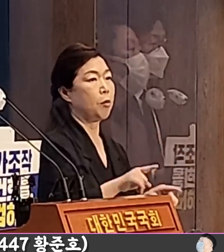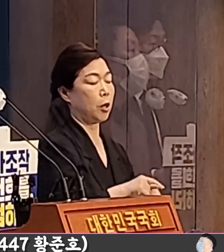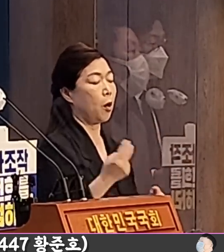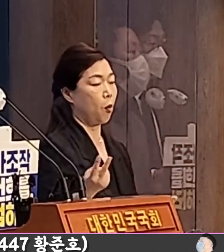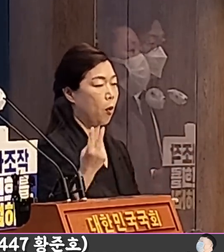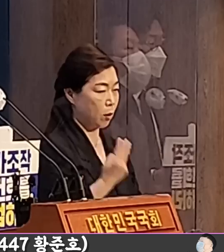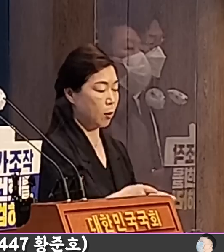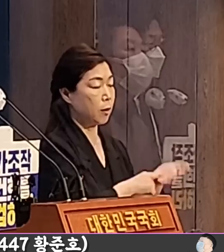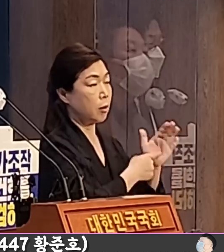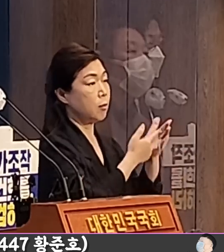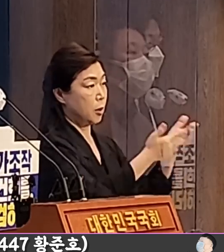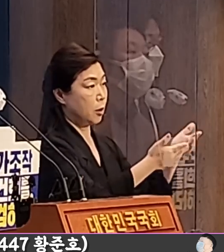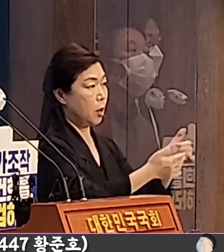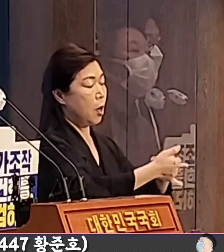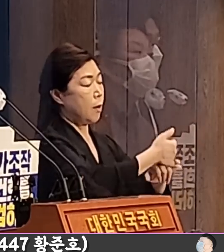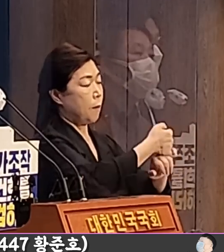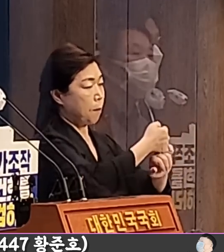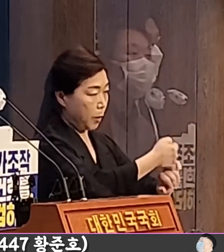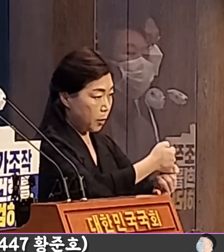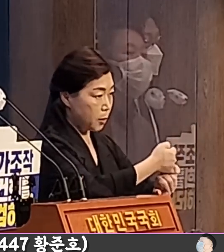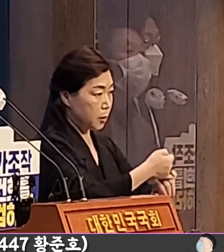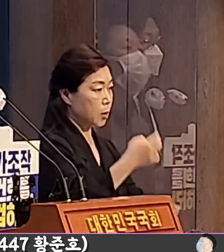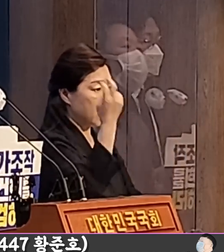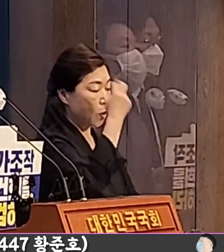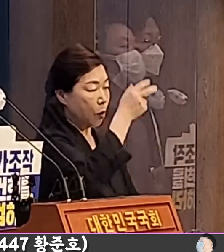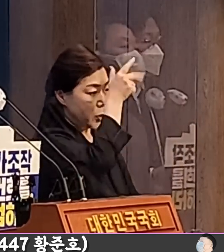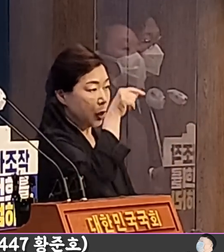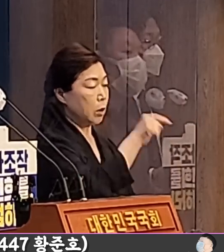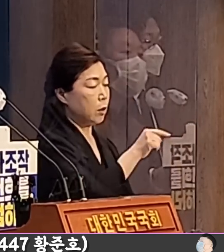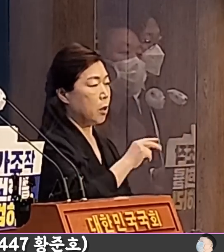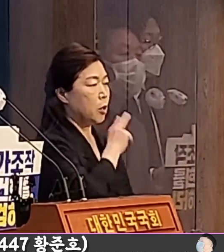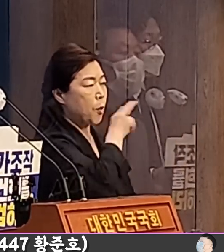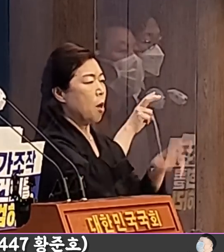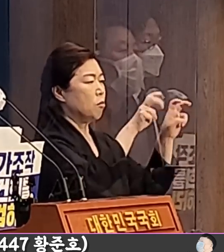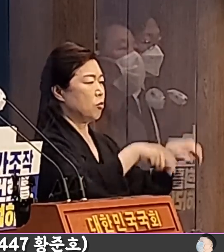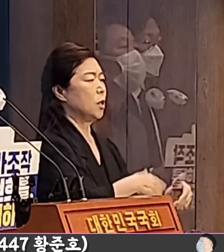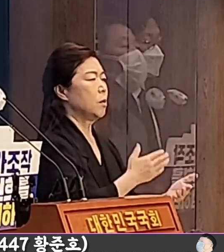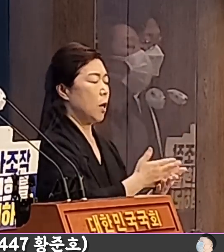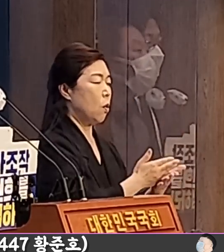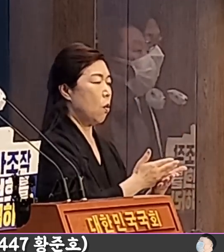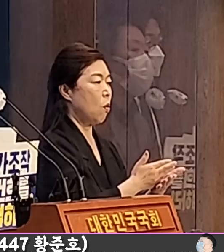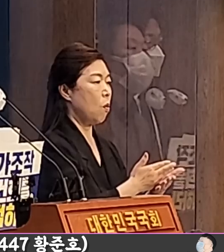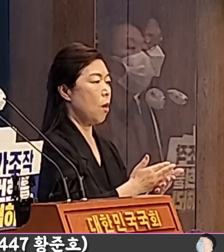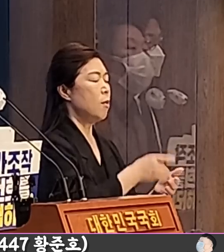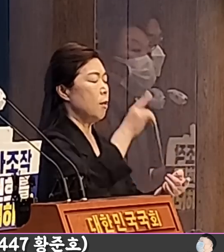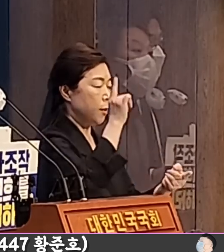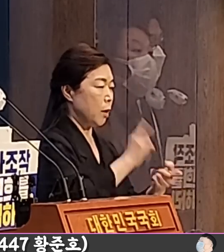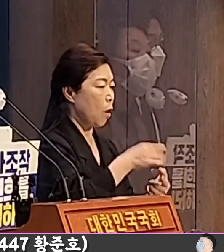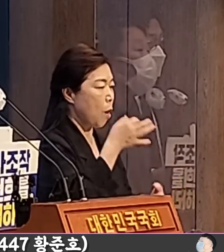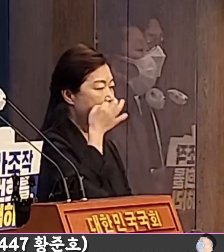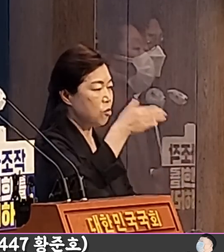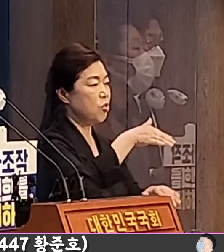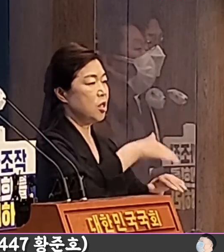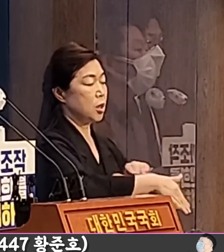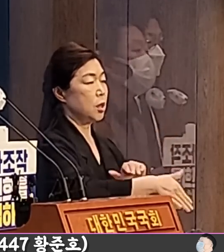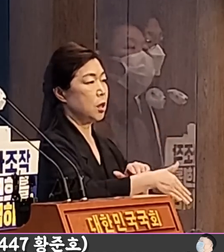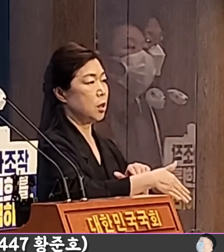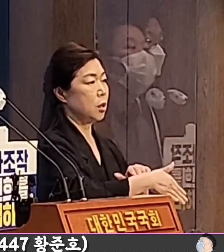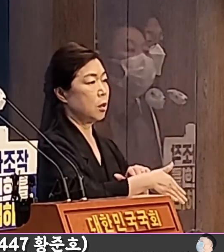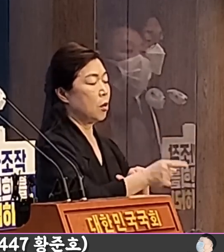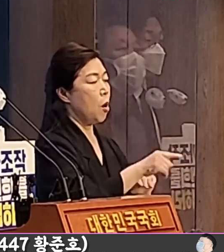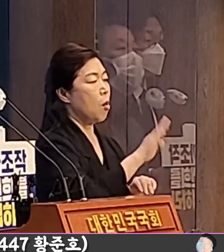왔습니다. 반드시 검찰이 지금 무혐의로 가닥을 잡고 아예 노골적으로 봐주게, 부장검사